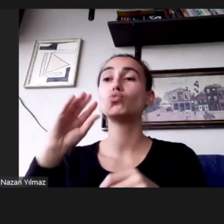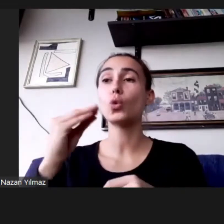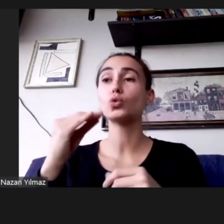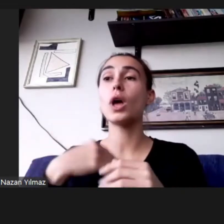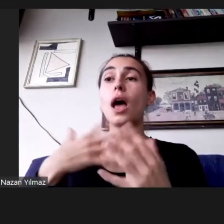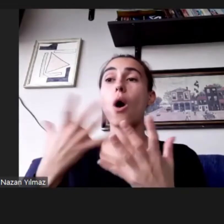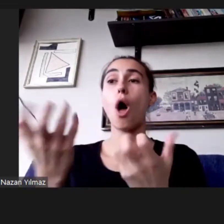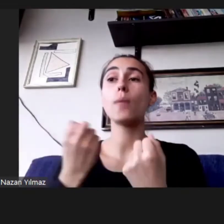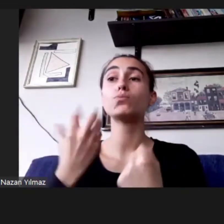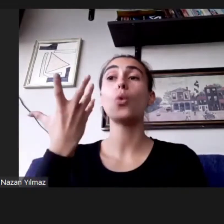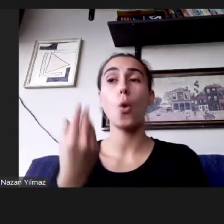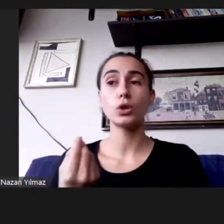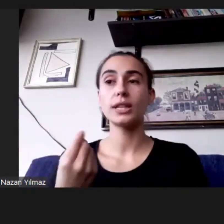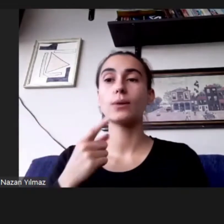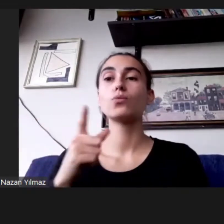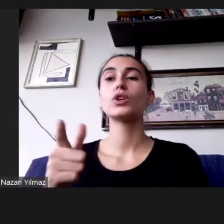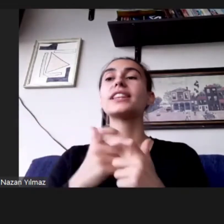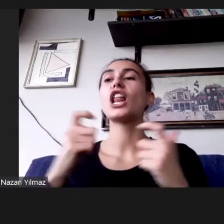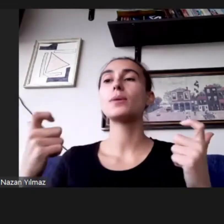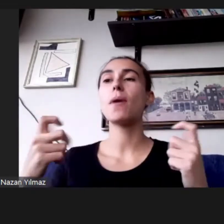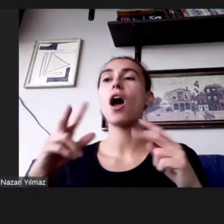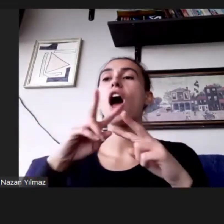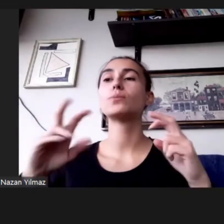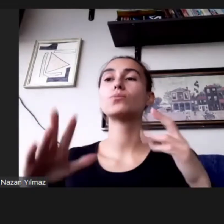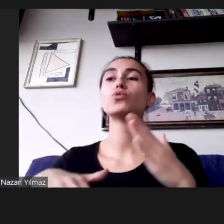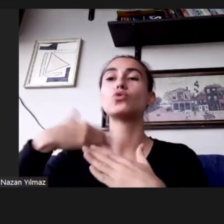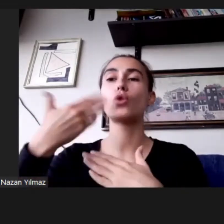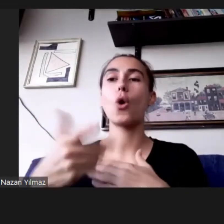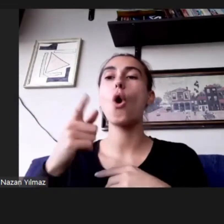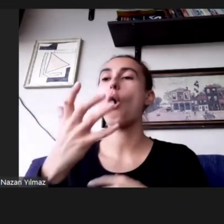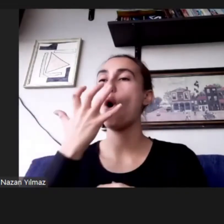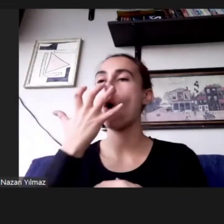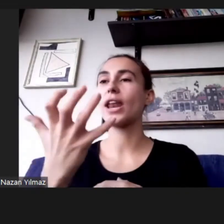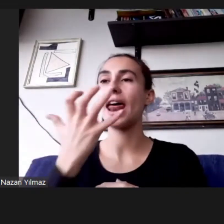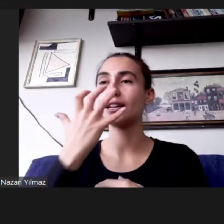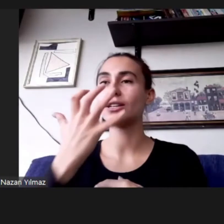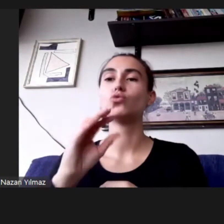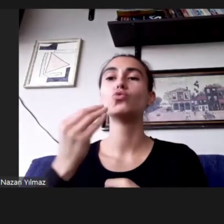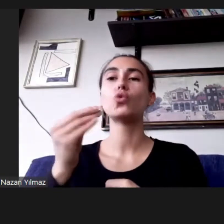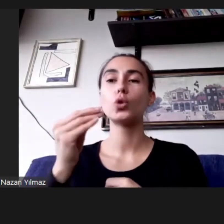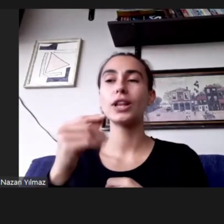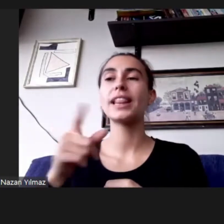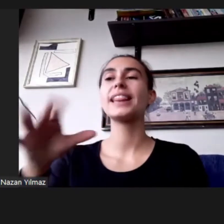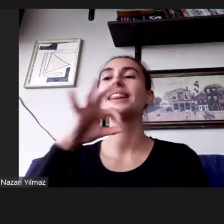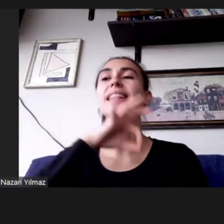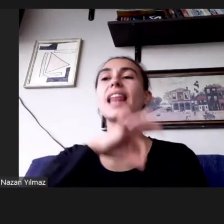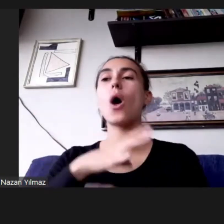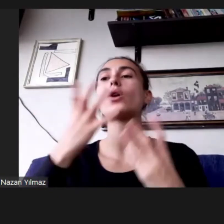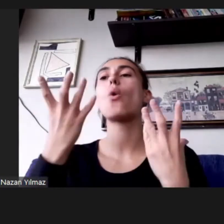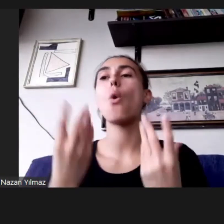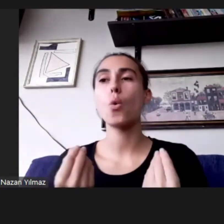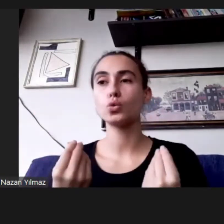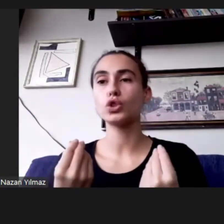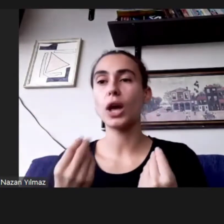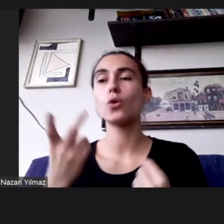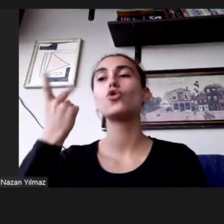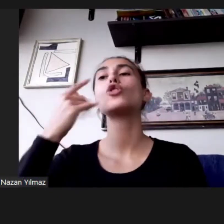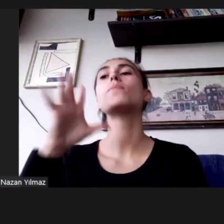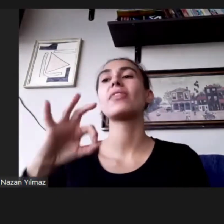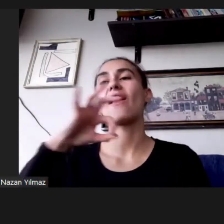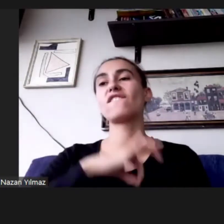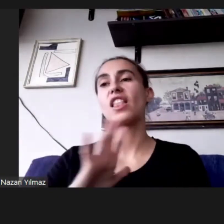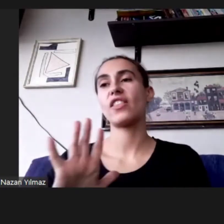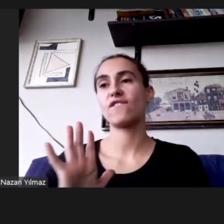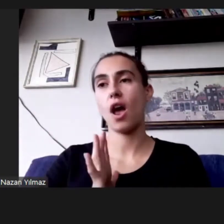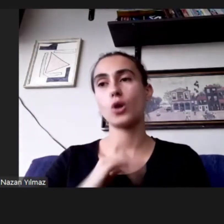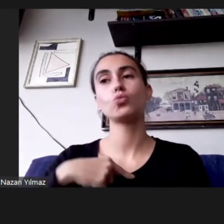da araştırma sonrasında geliştirecek önerilerin tüm çocukların yararına olacağını unutmamakta fayda vardır